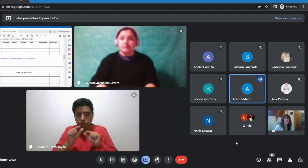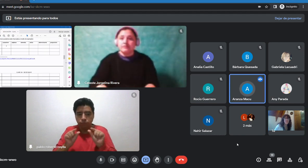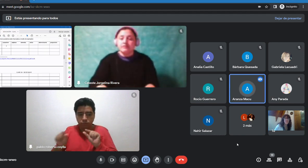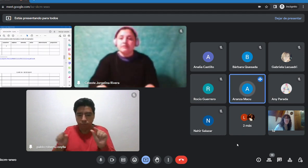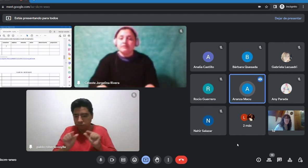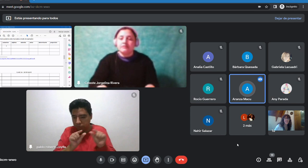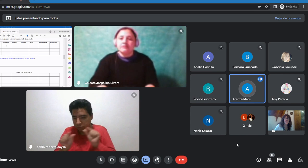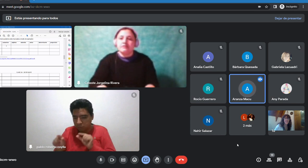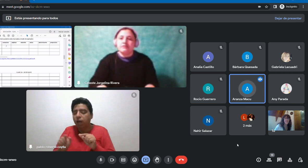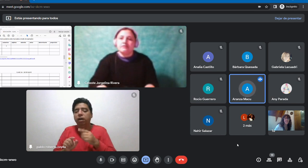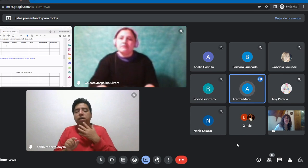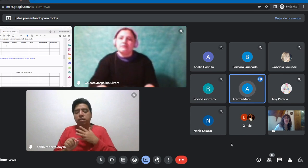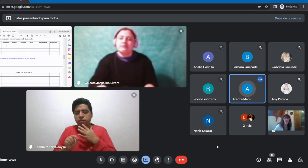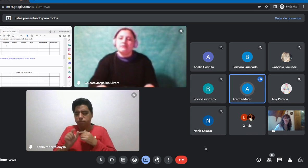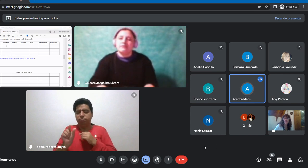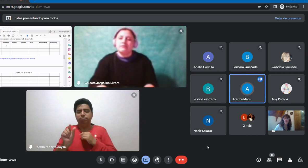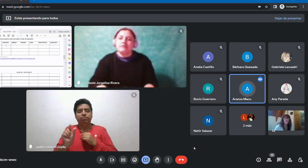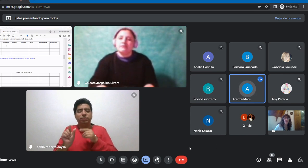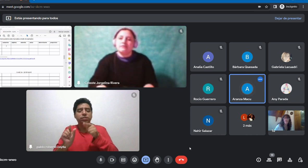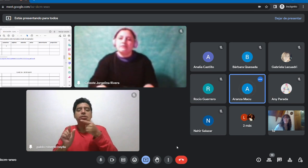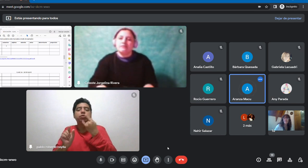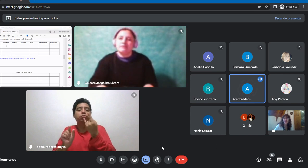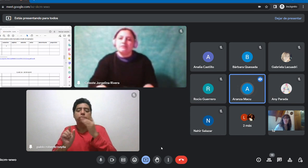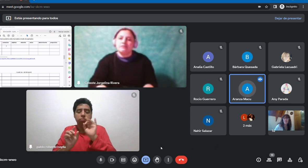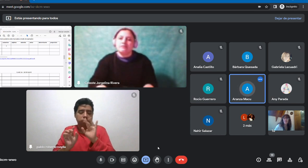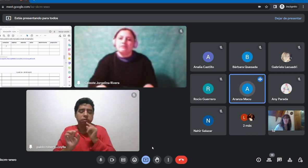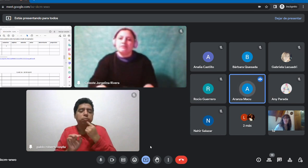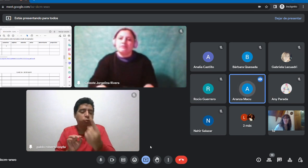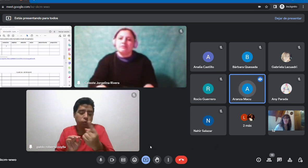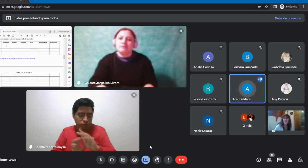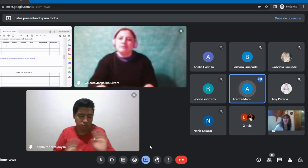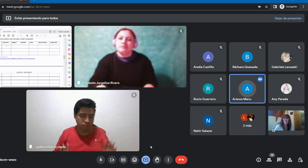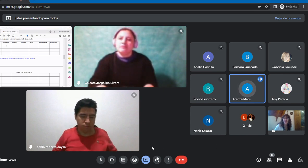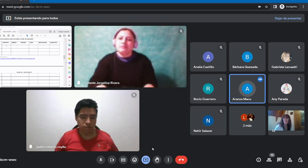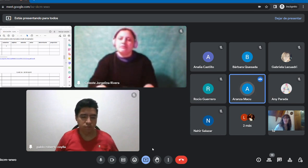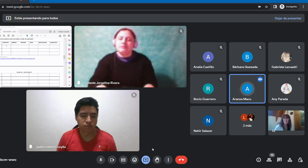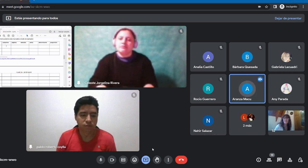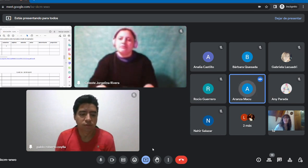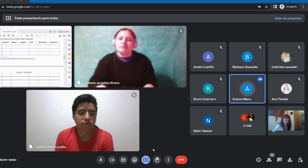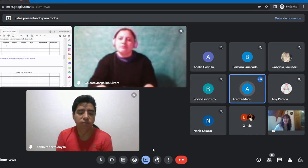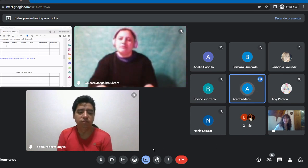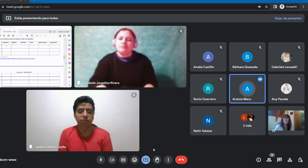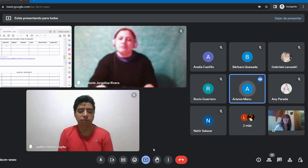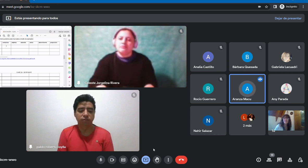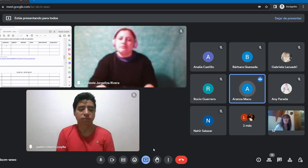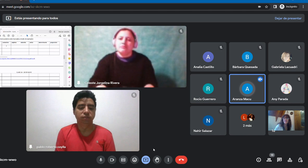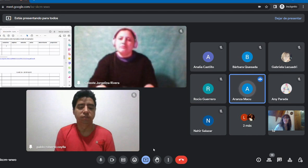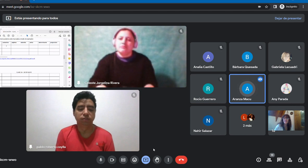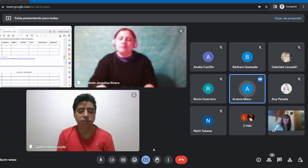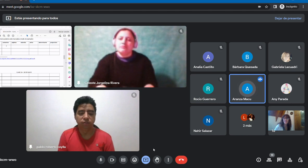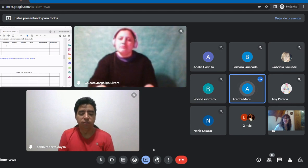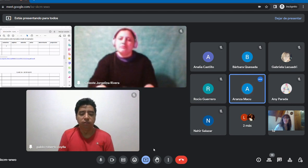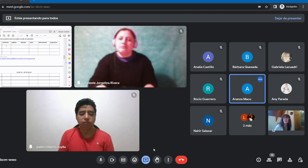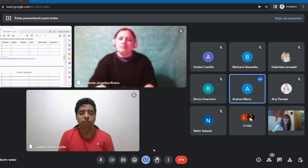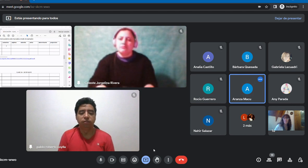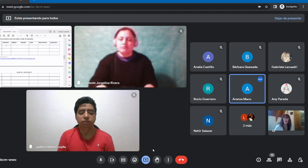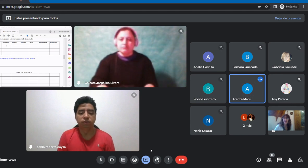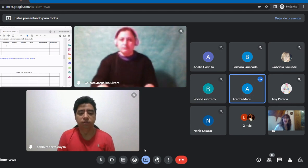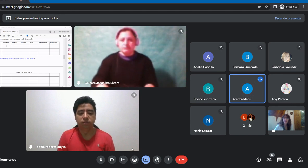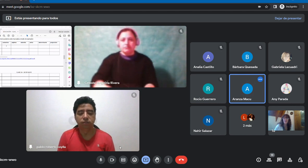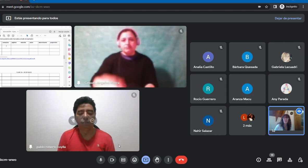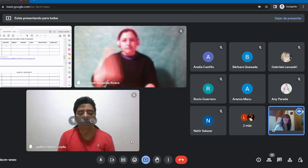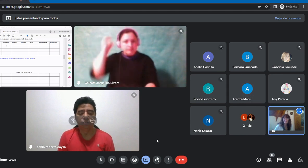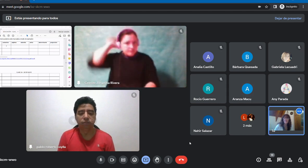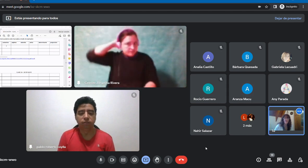Me falta un poquitito más de práctica. Ahí estoy entendiendo bien, me faltan unas cosas, pero cualquier cosa pregunto.